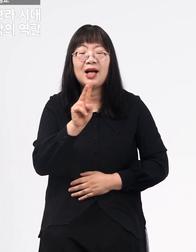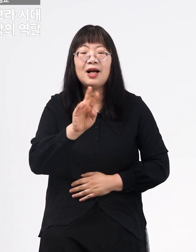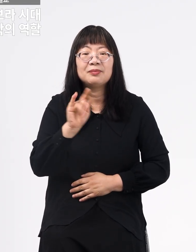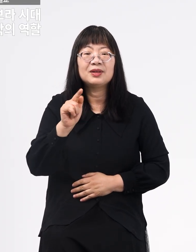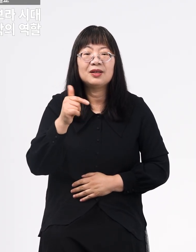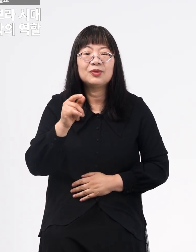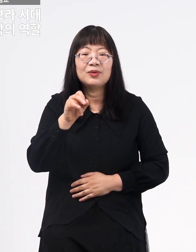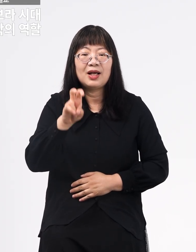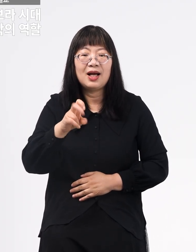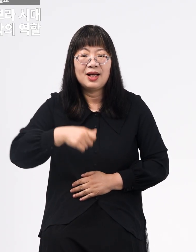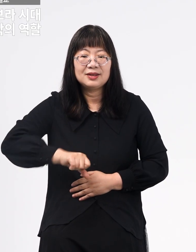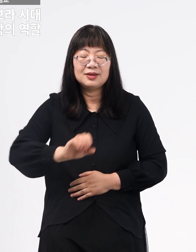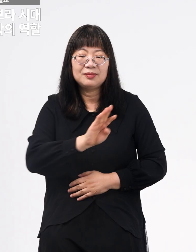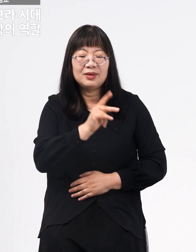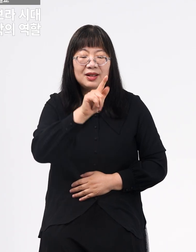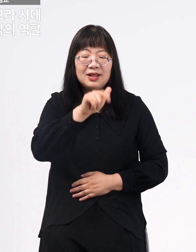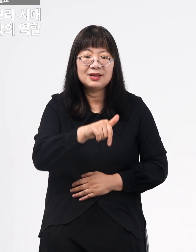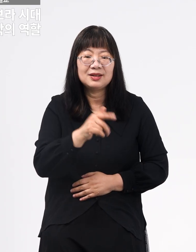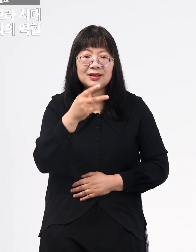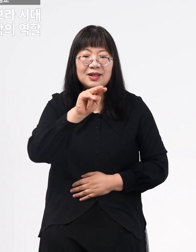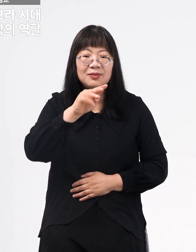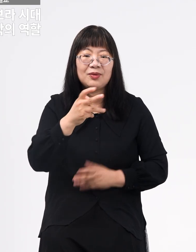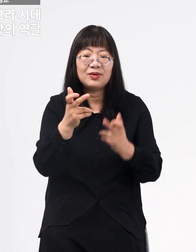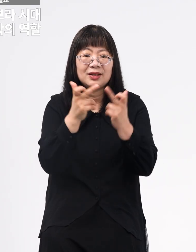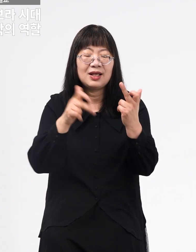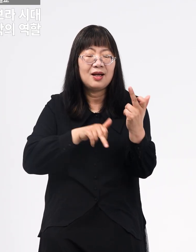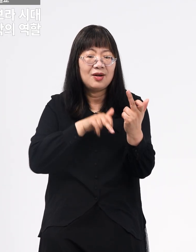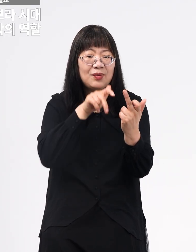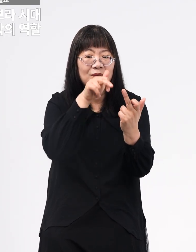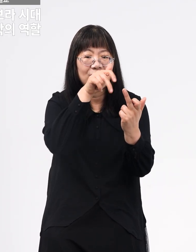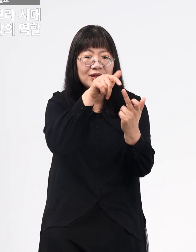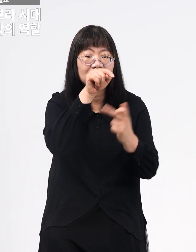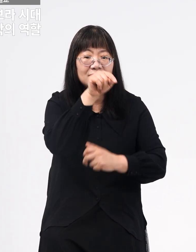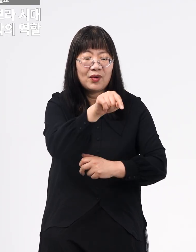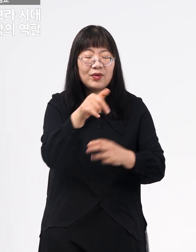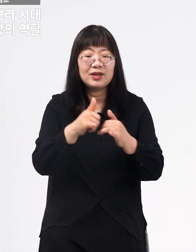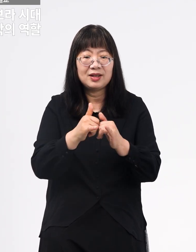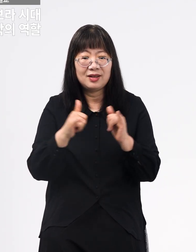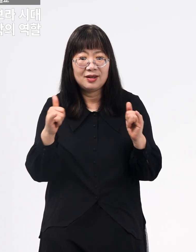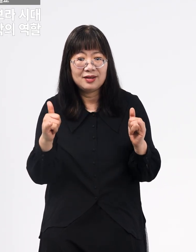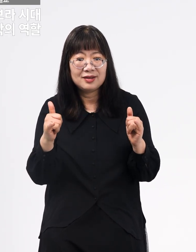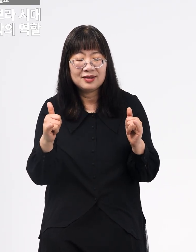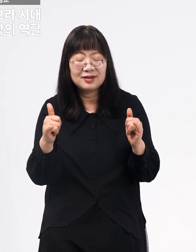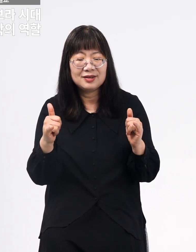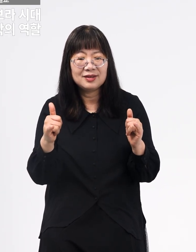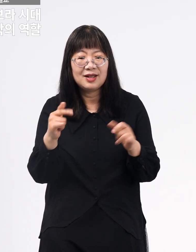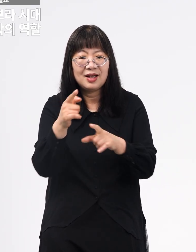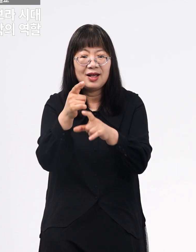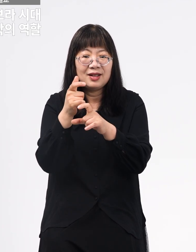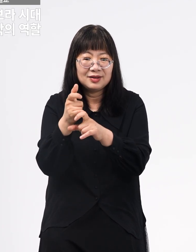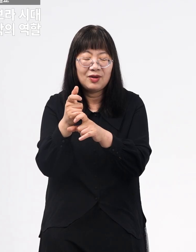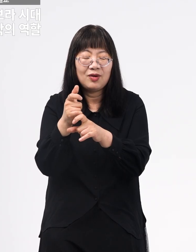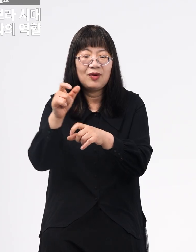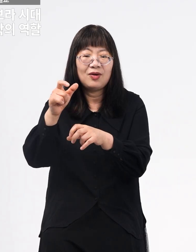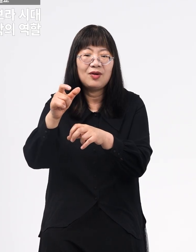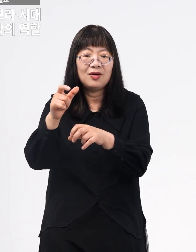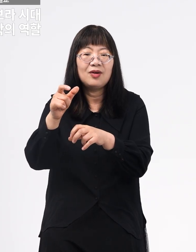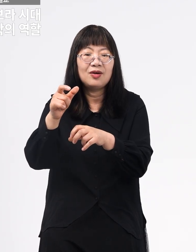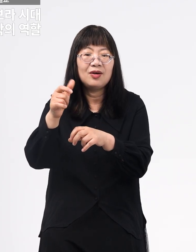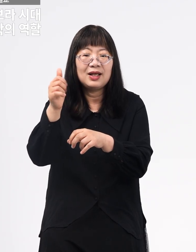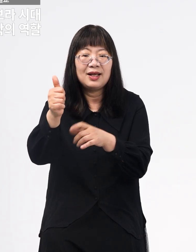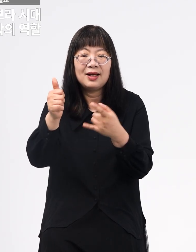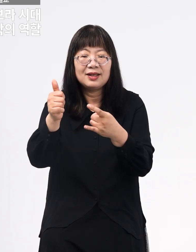아비노암의 아들 바락이 다볼산에 오른 것을 사람들이 적장에게 알립니다.